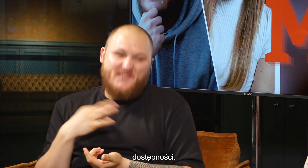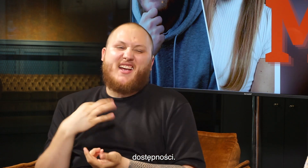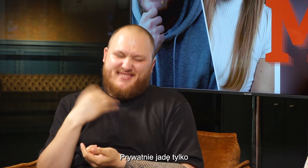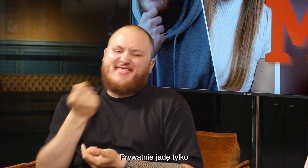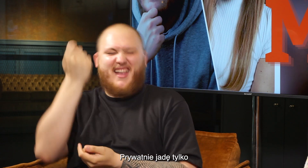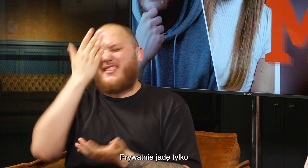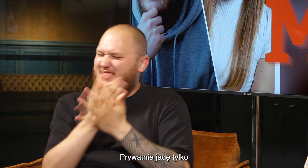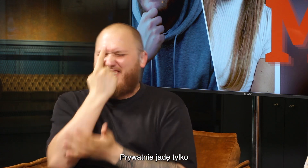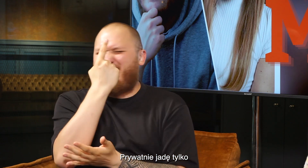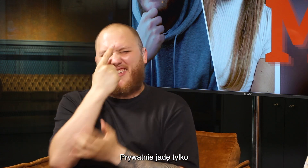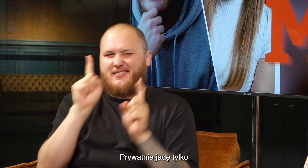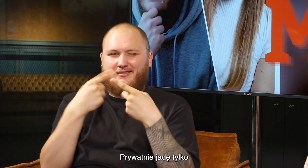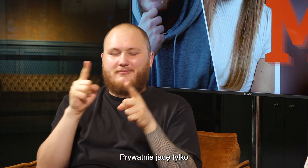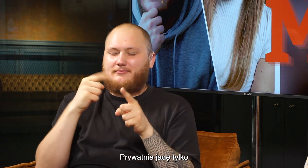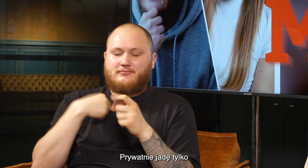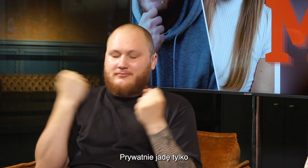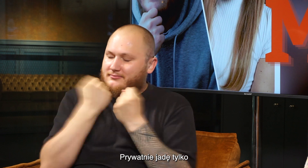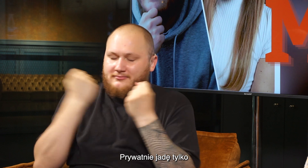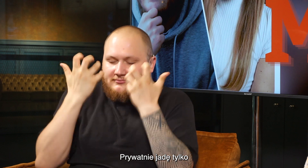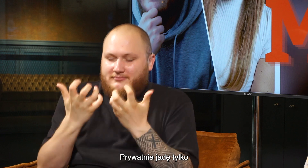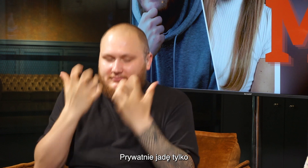dostępności. Prywatnie jadę tylko